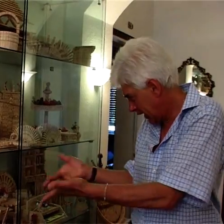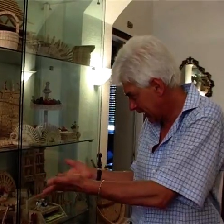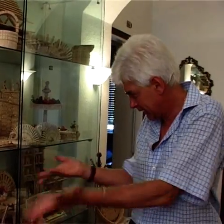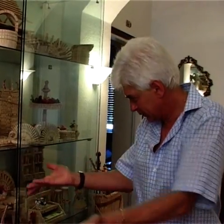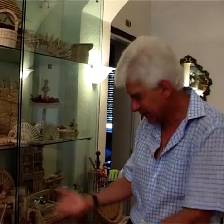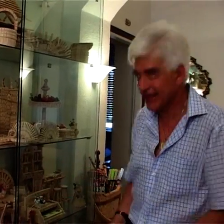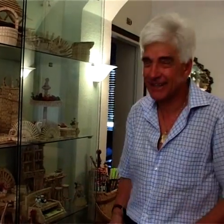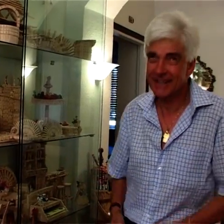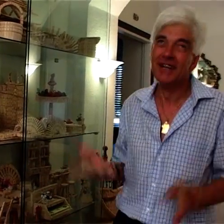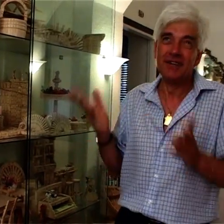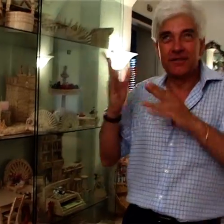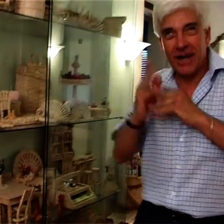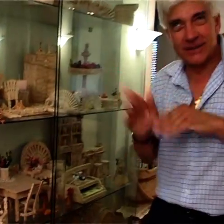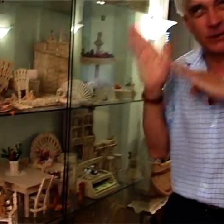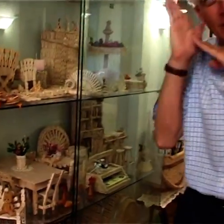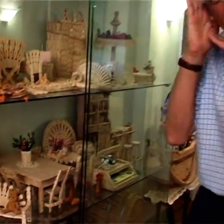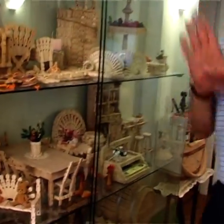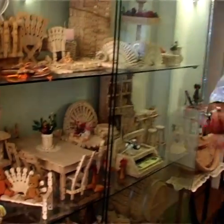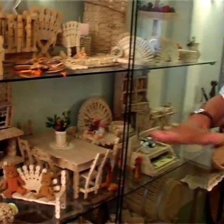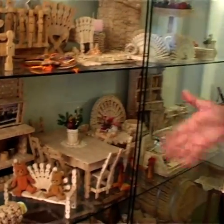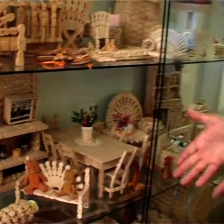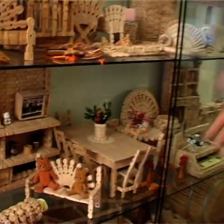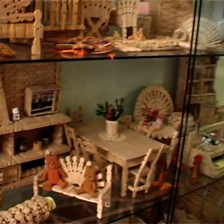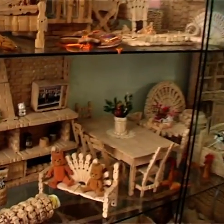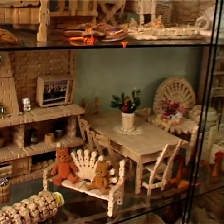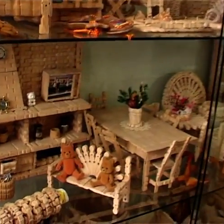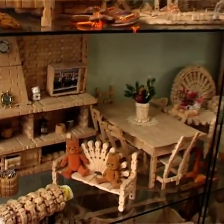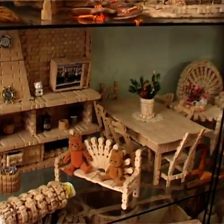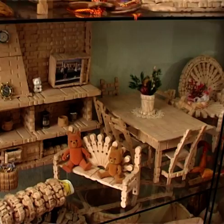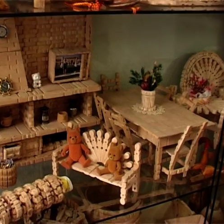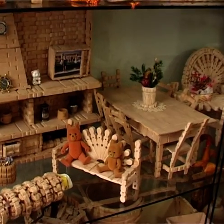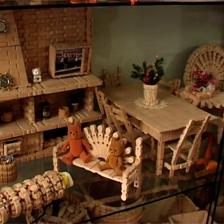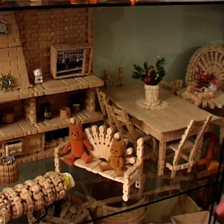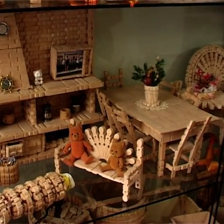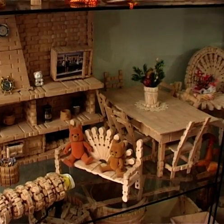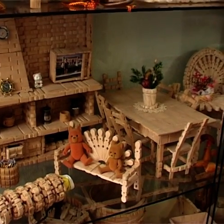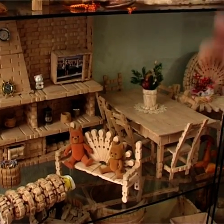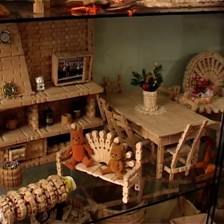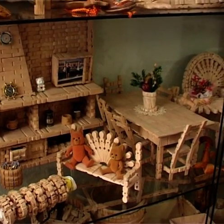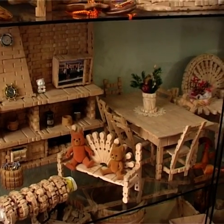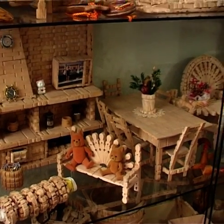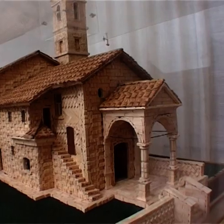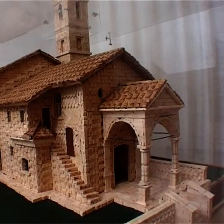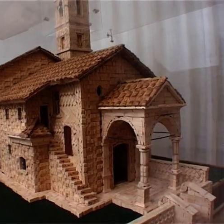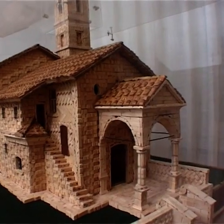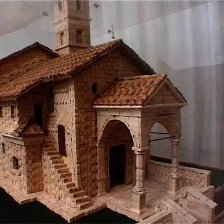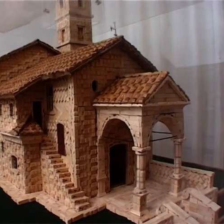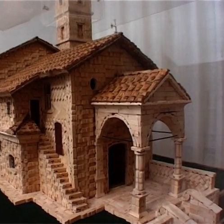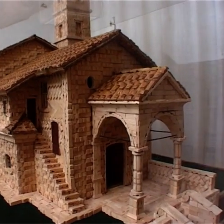per mostrarci come una persona divenuta sordocieca sia riuscita a mantenere un buon grado di indipendenza e sicurezza nel